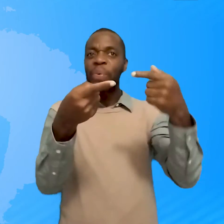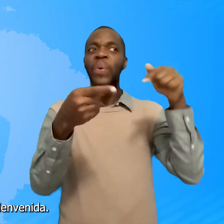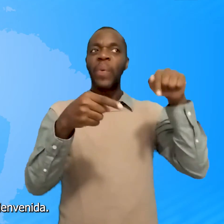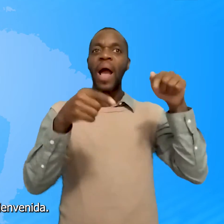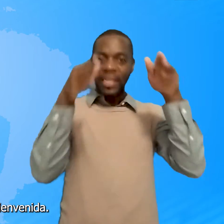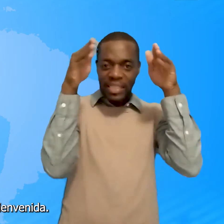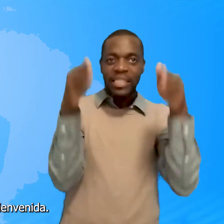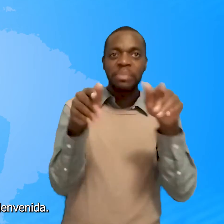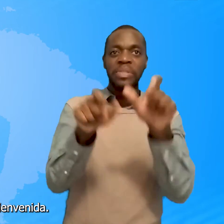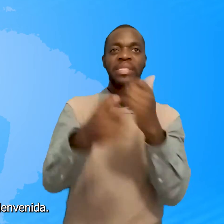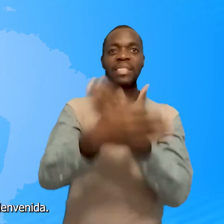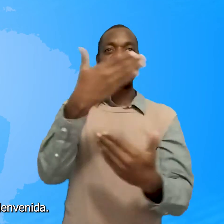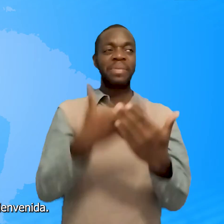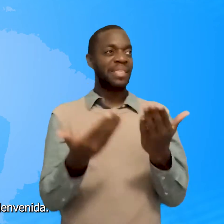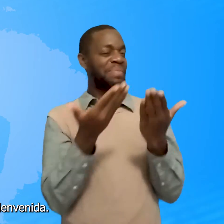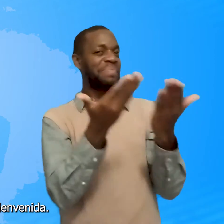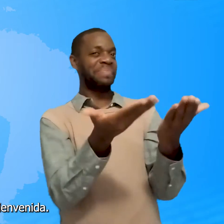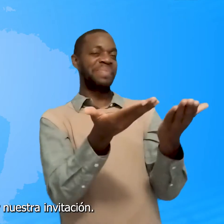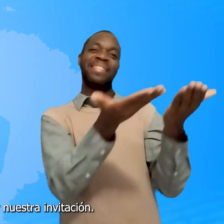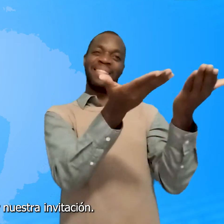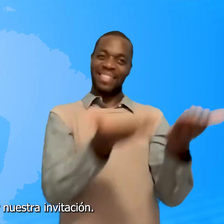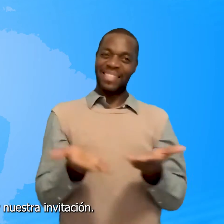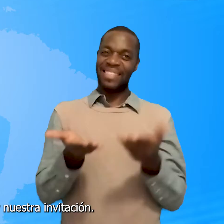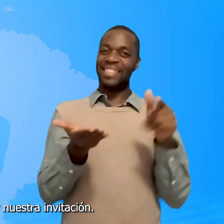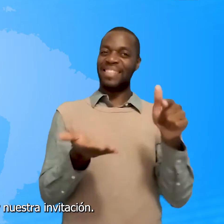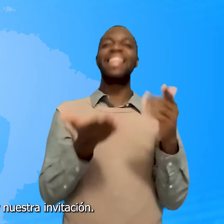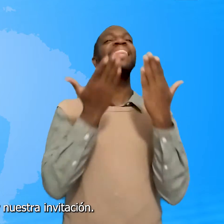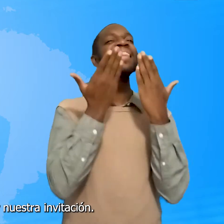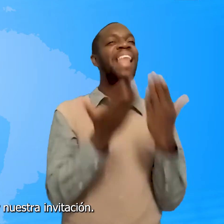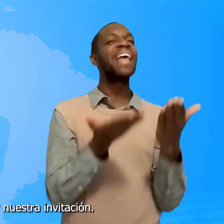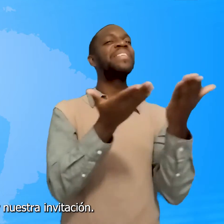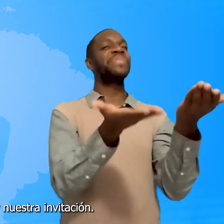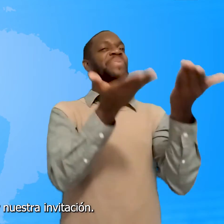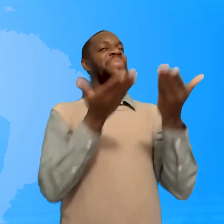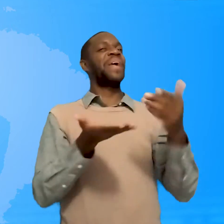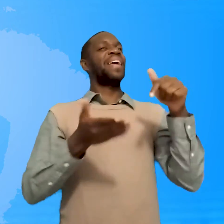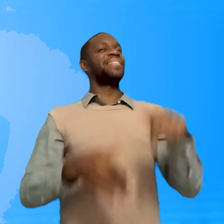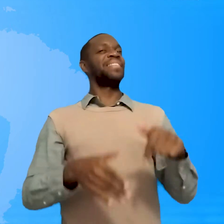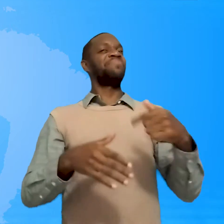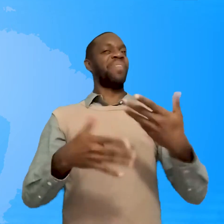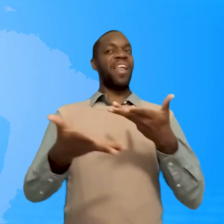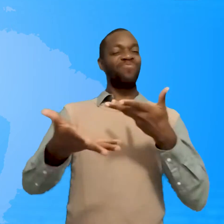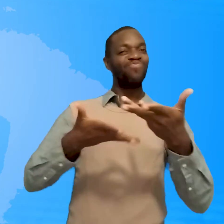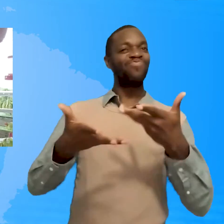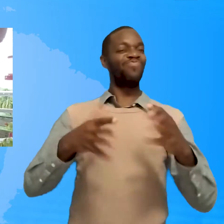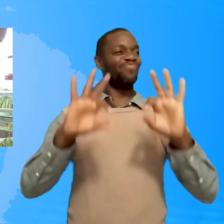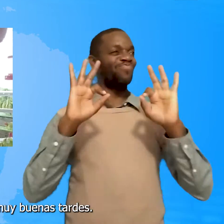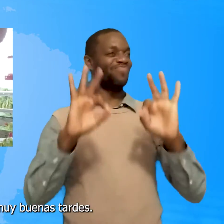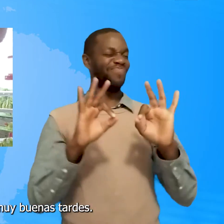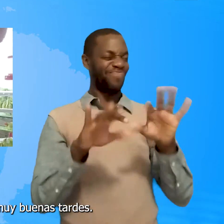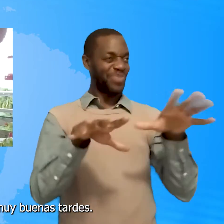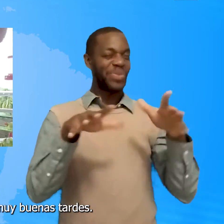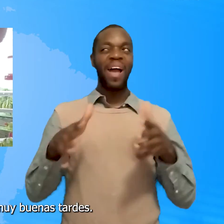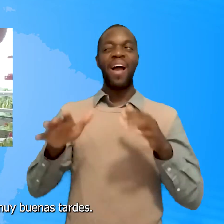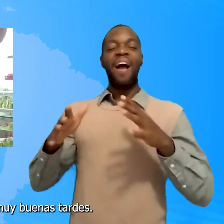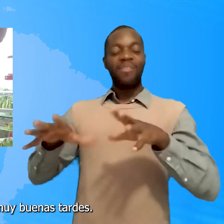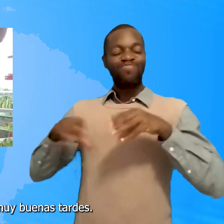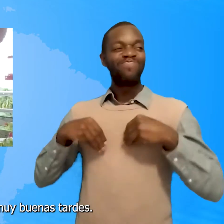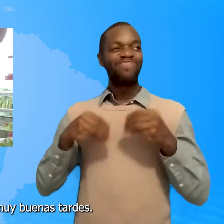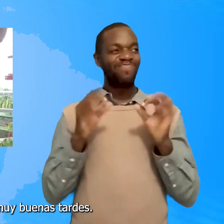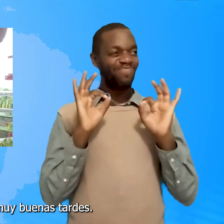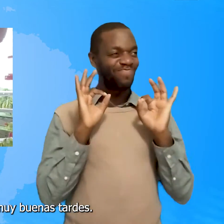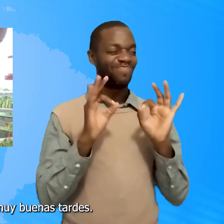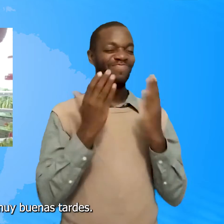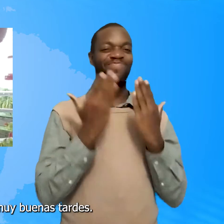campo. Cintia, bienvenida, gracias por aceptar nuestra invitación. Muy buenos días,